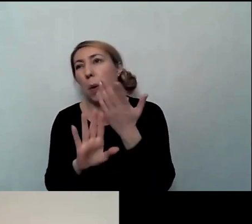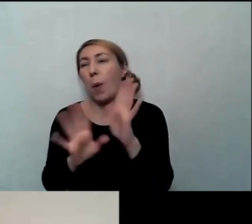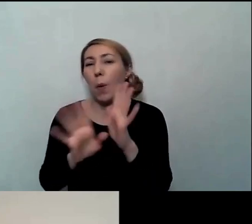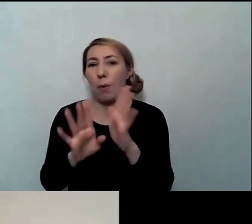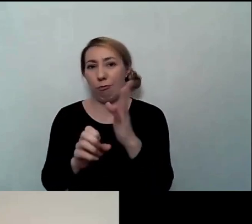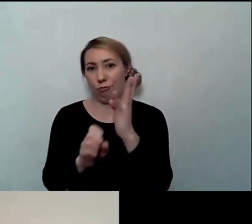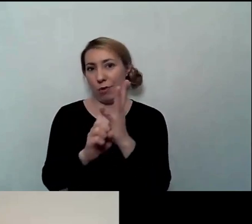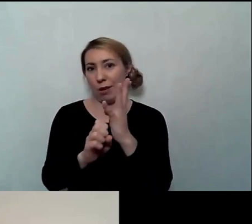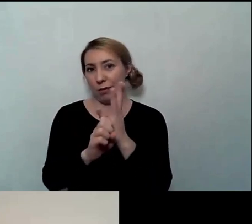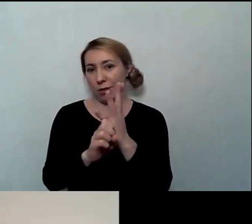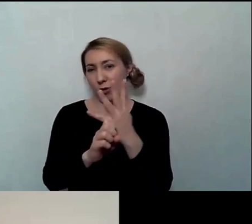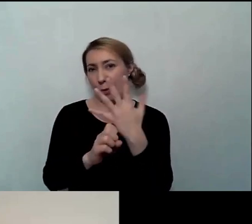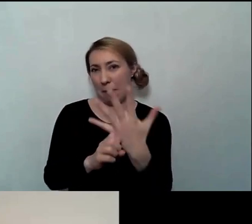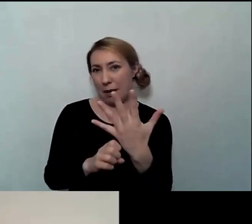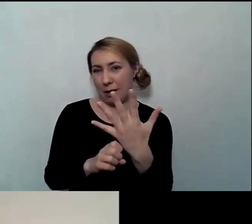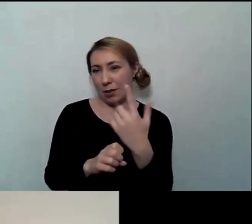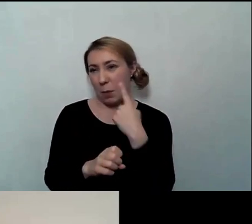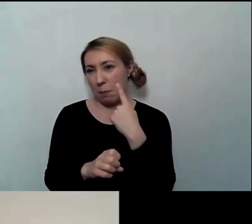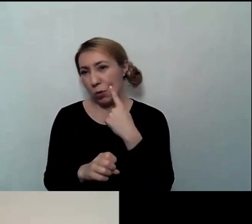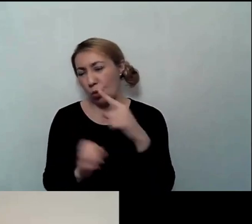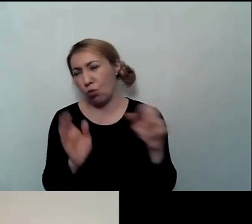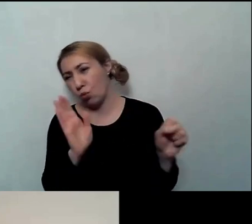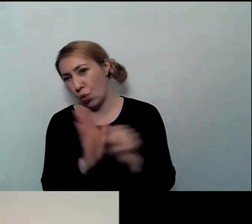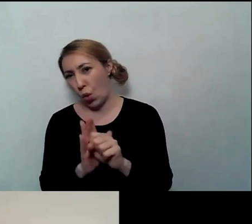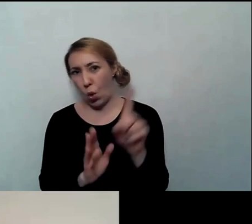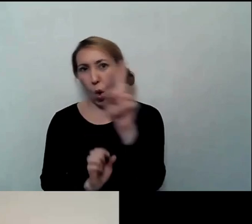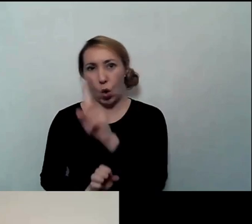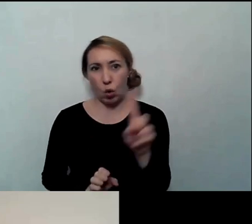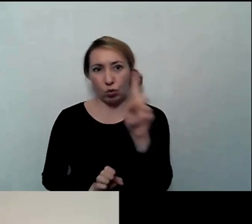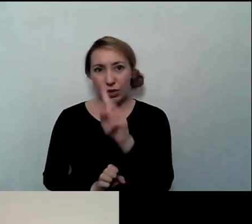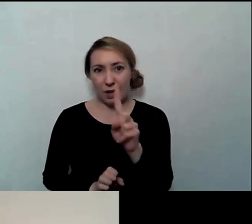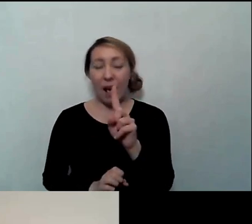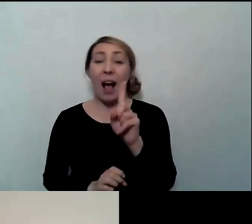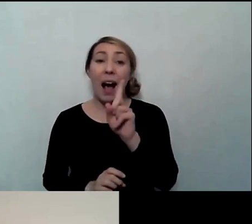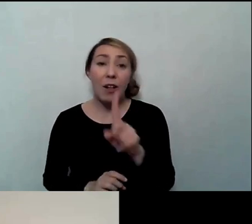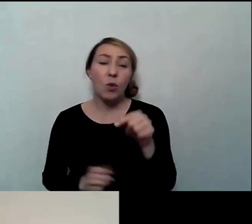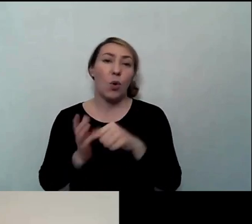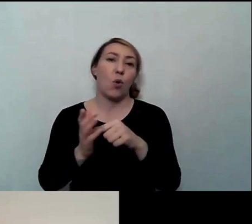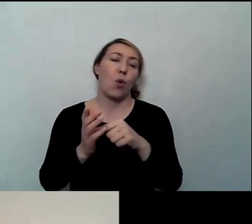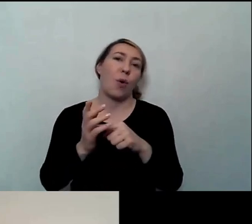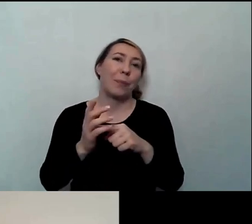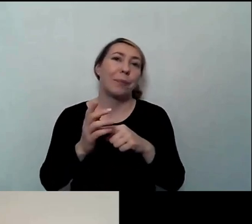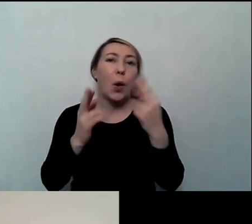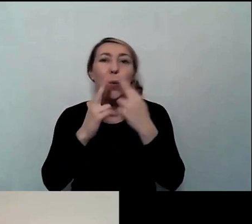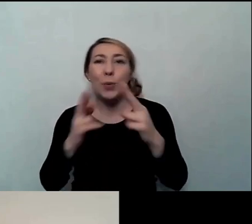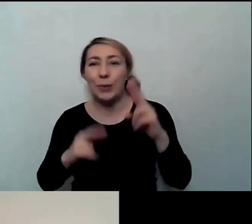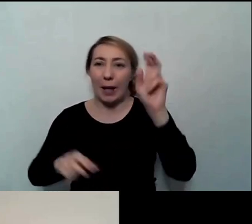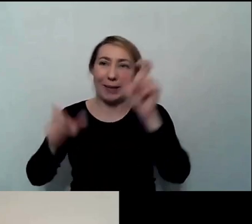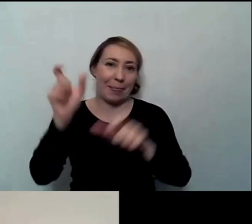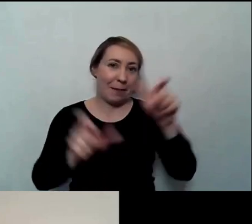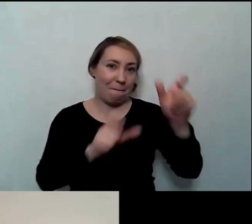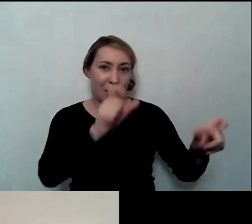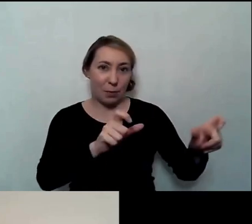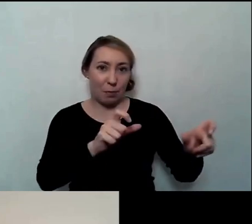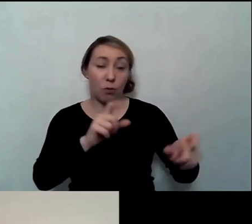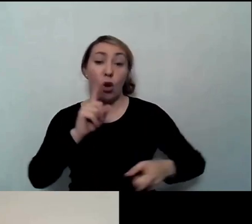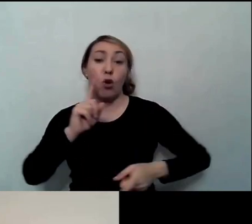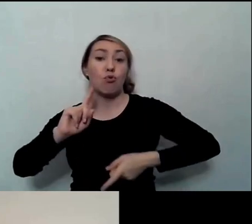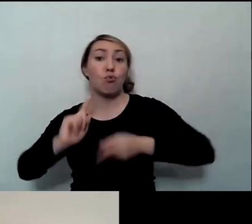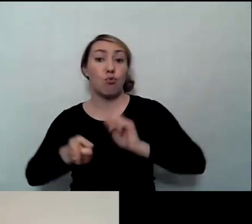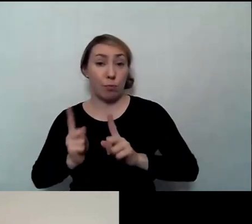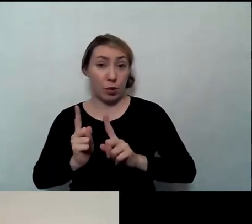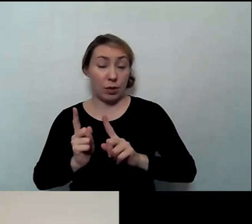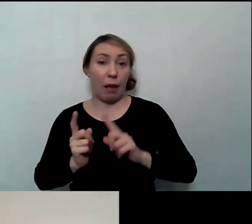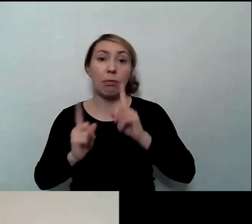okresie 45 minut do godziny, ale tutaj te różnice są indywidualne. Dużo szybciej,